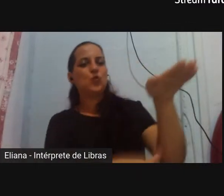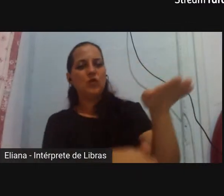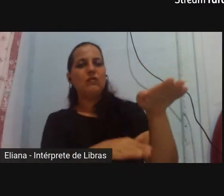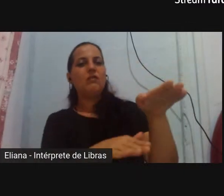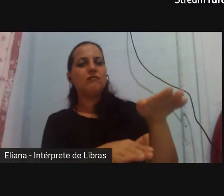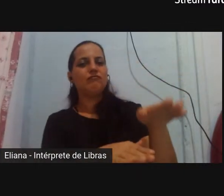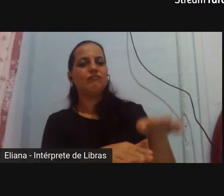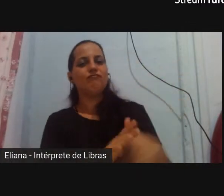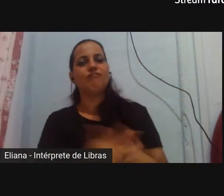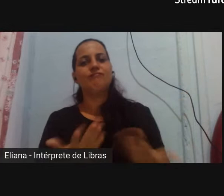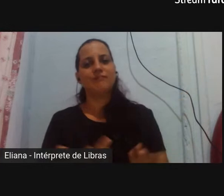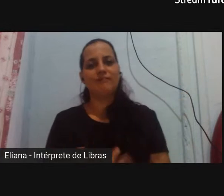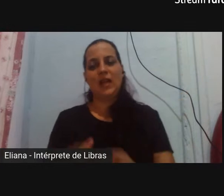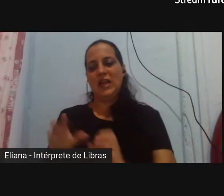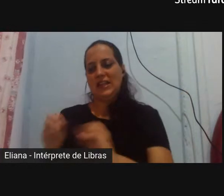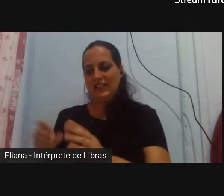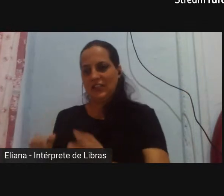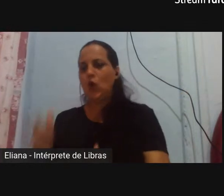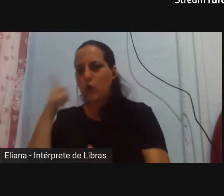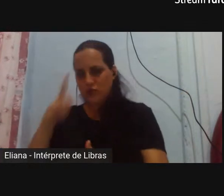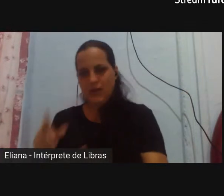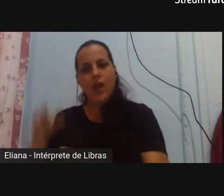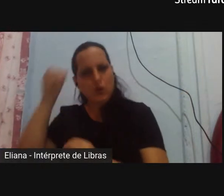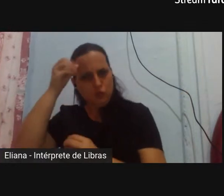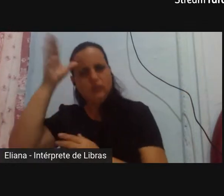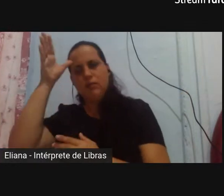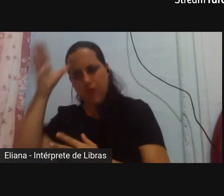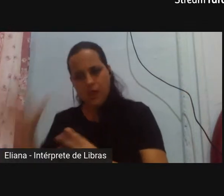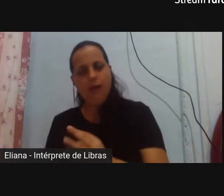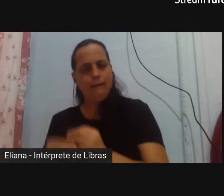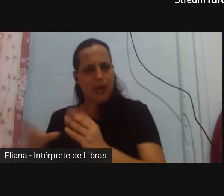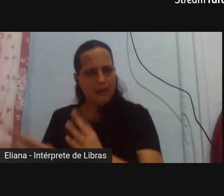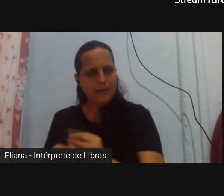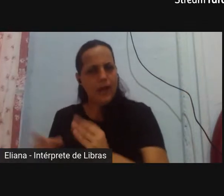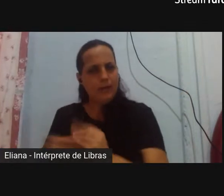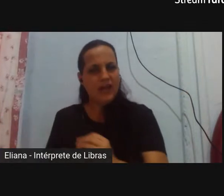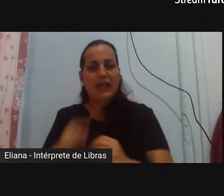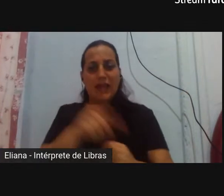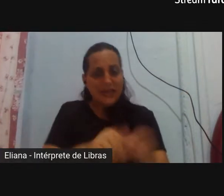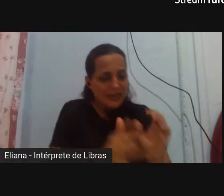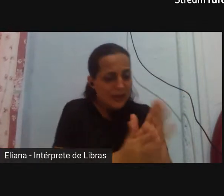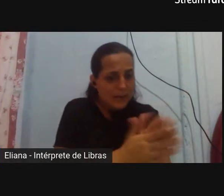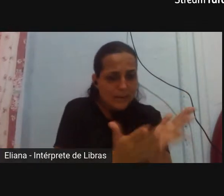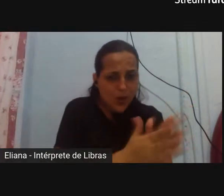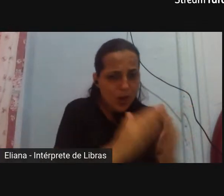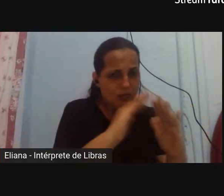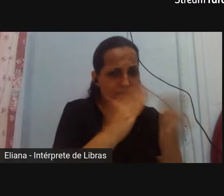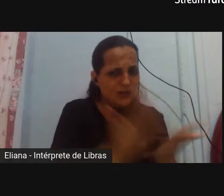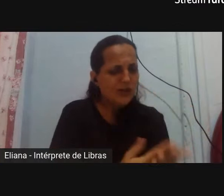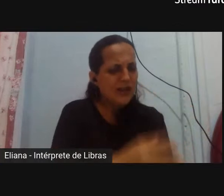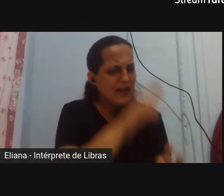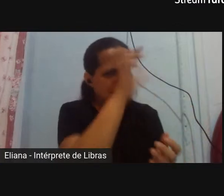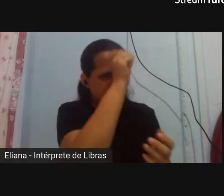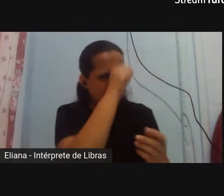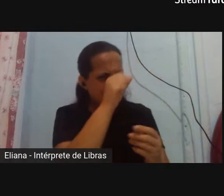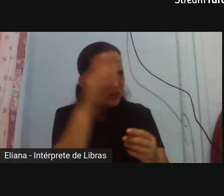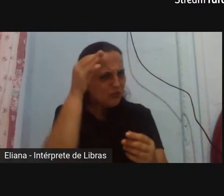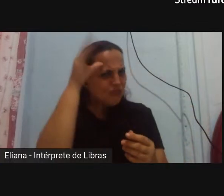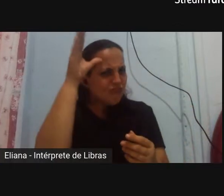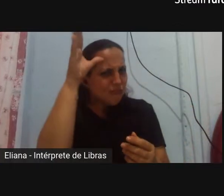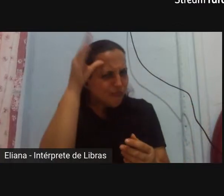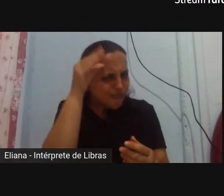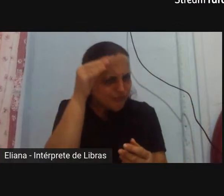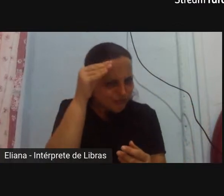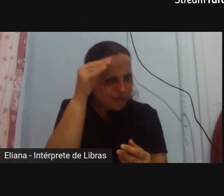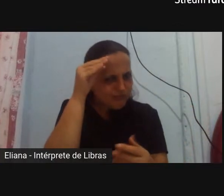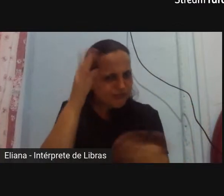Educação para os que vão dominar e educação para os que vão ser dominados. É isso que está por trás da separação